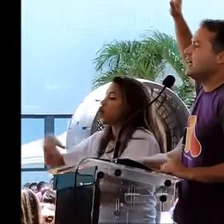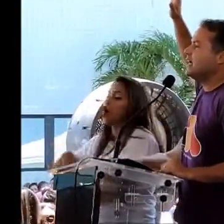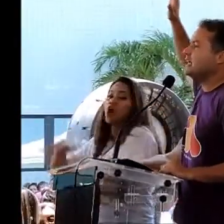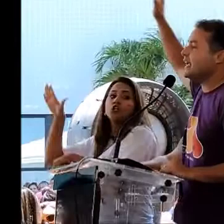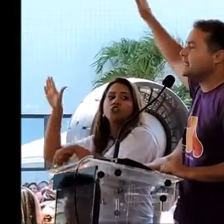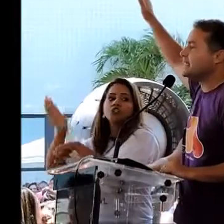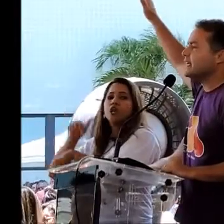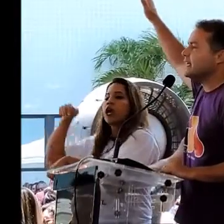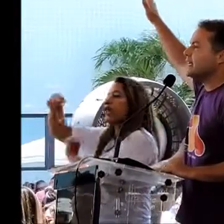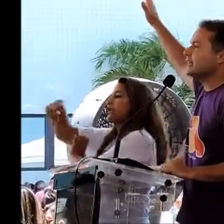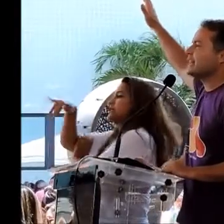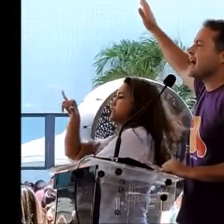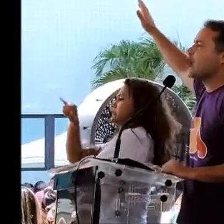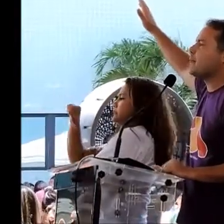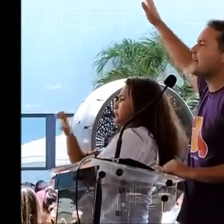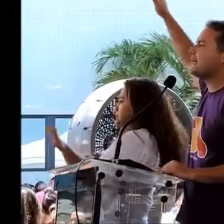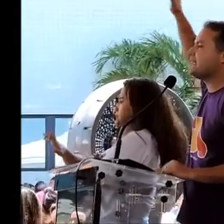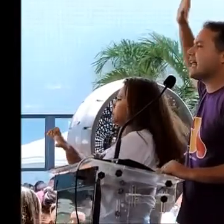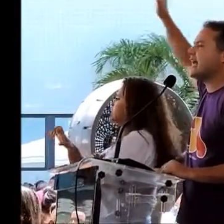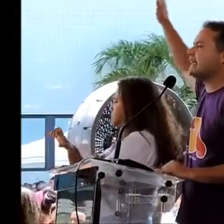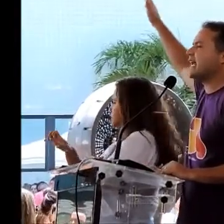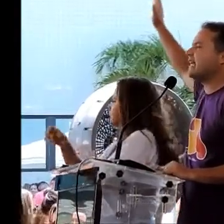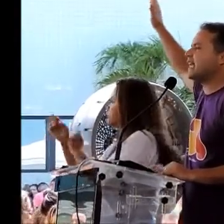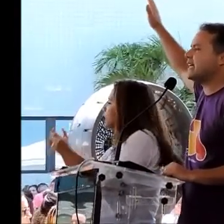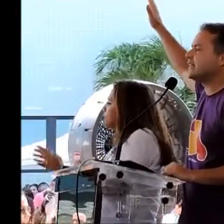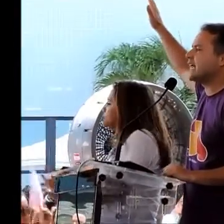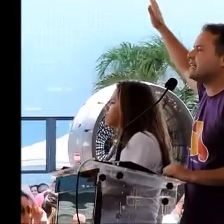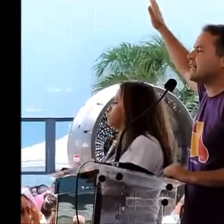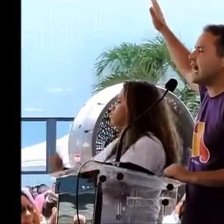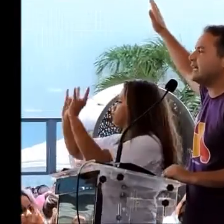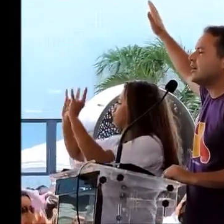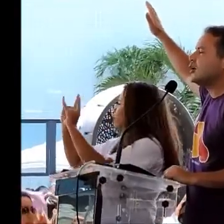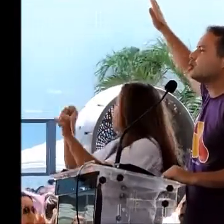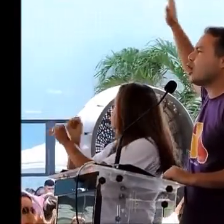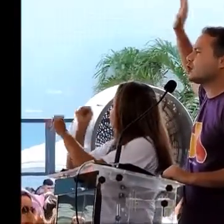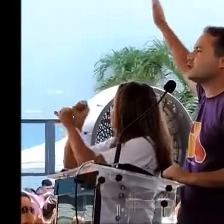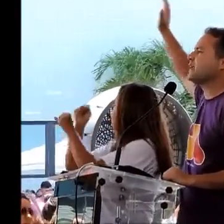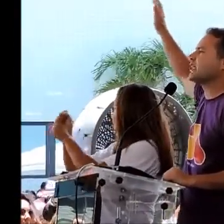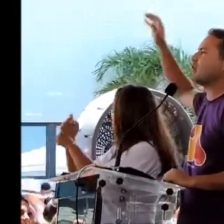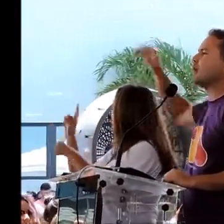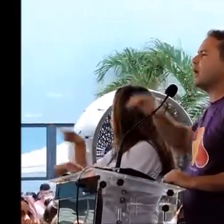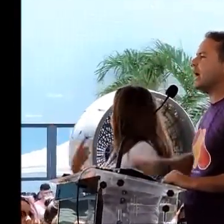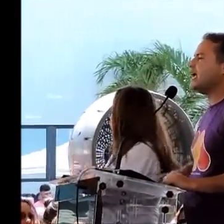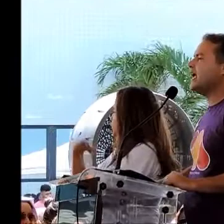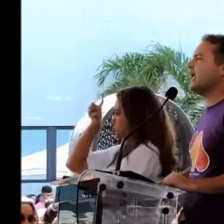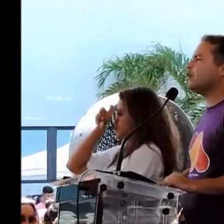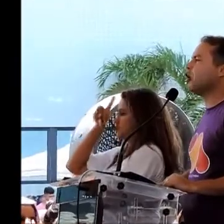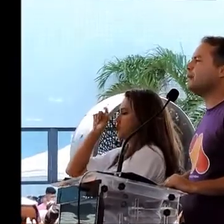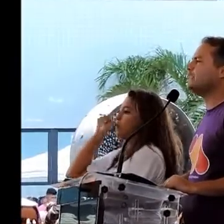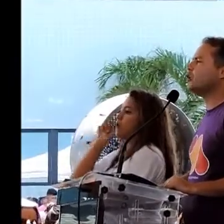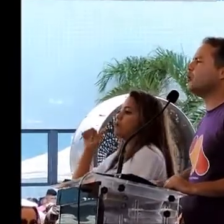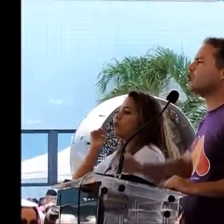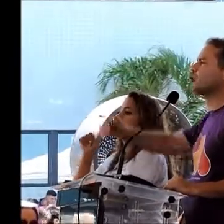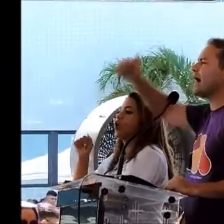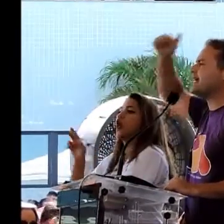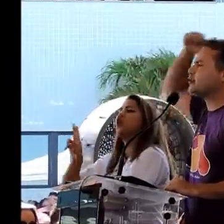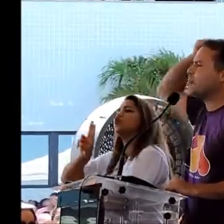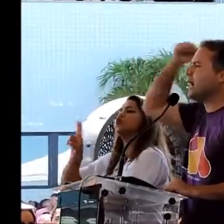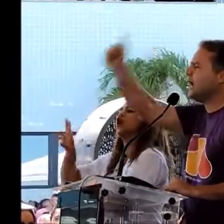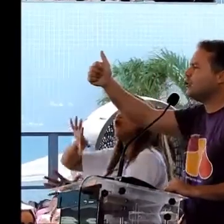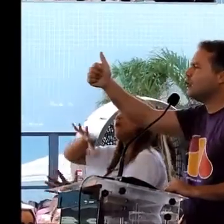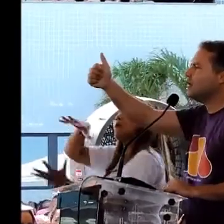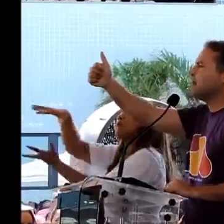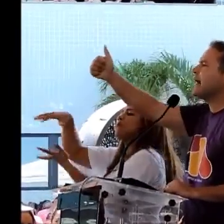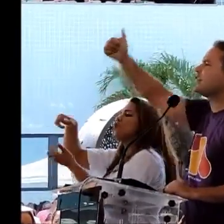Invoca Nise nessa obra que será eternizada, o nosso Hospital da Mulher, em nome de um mundo